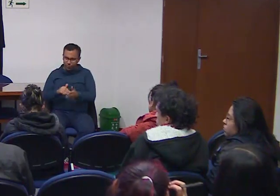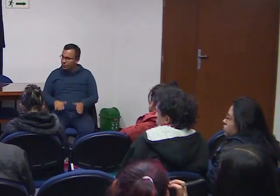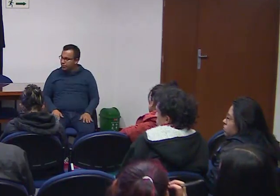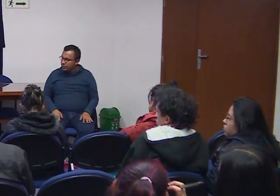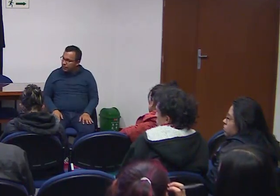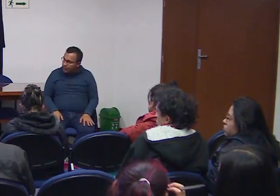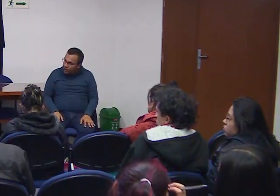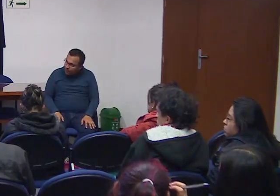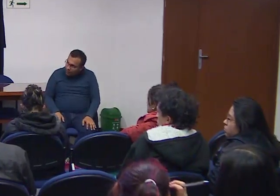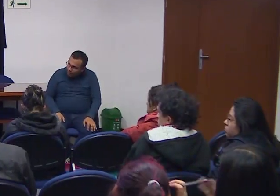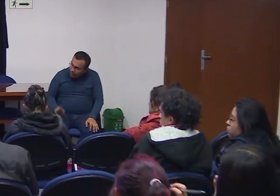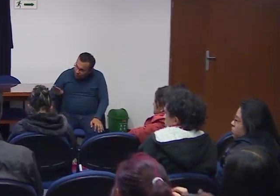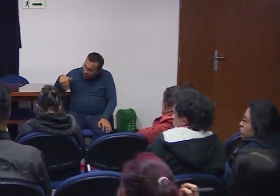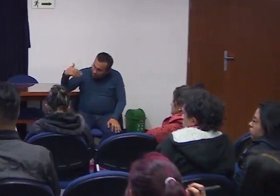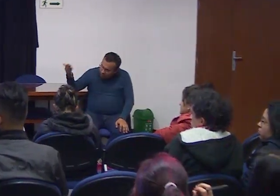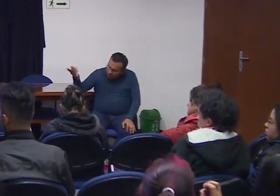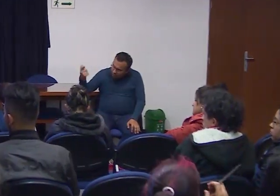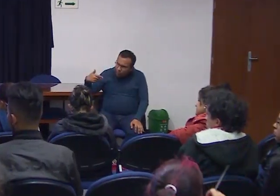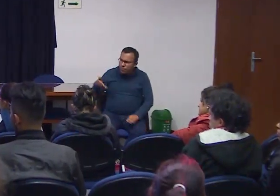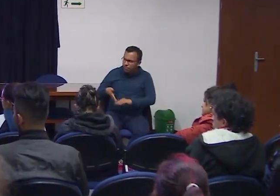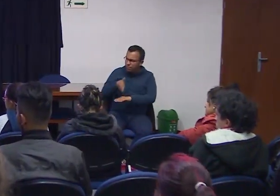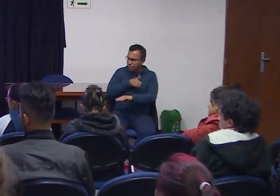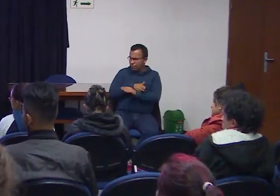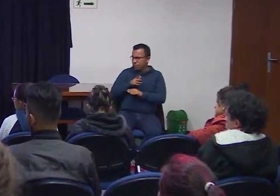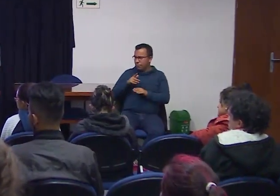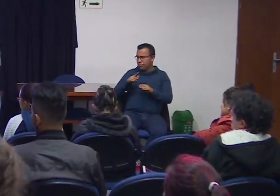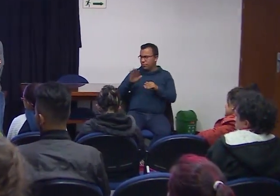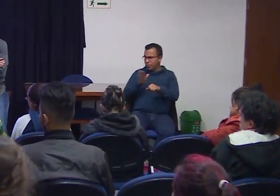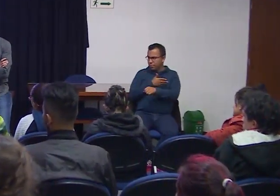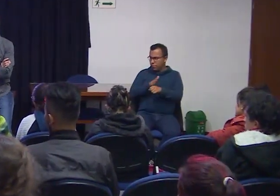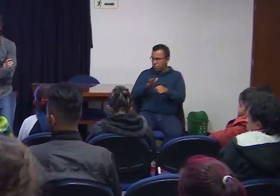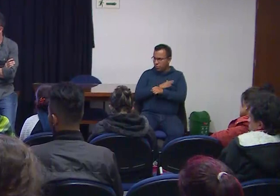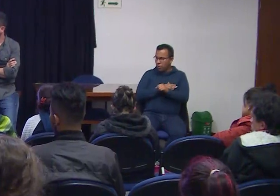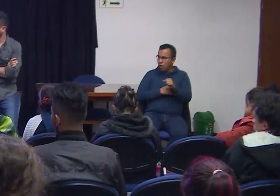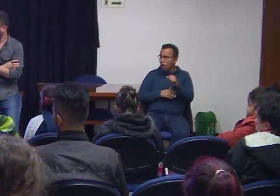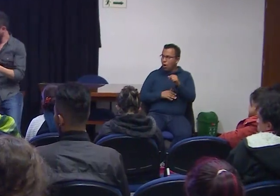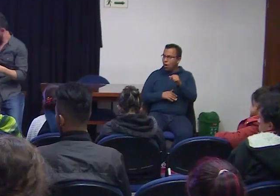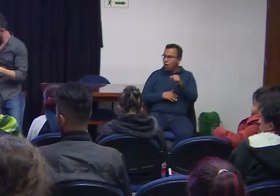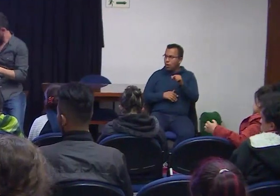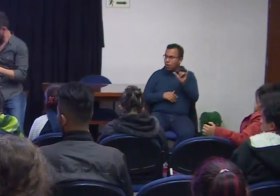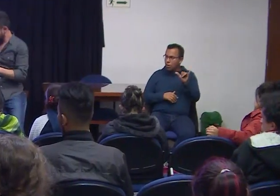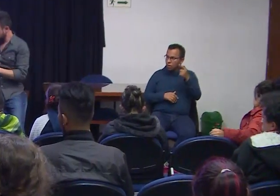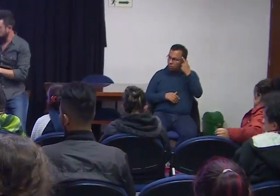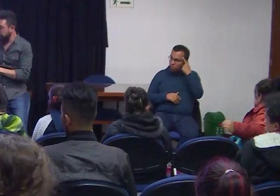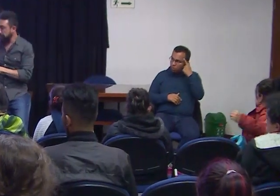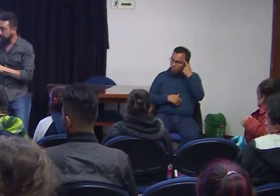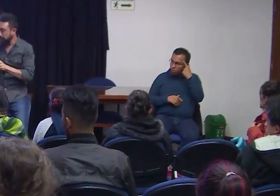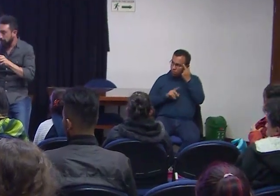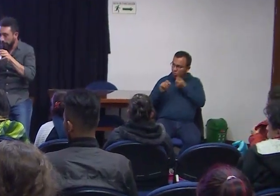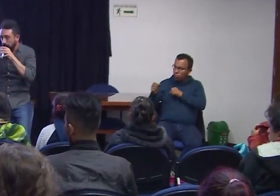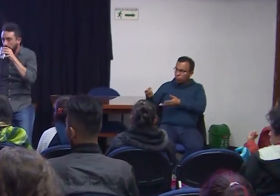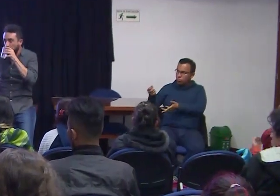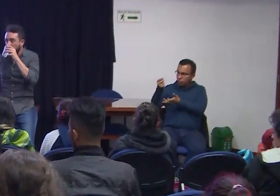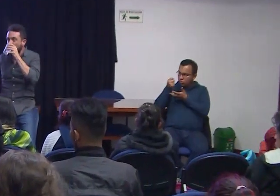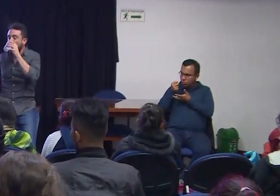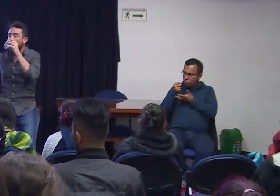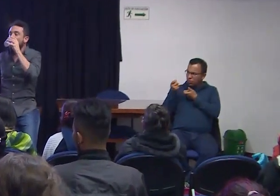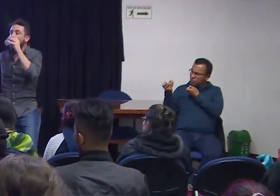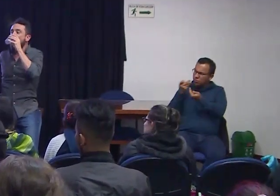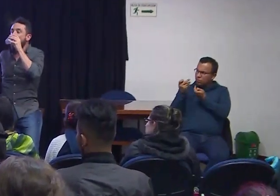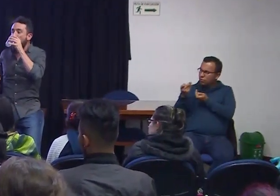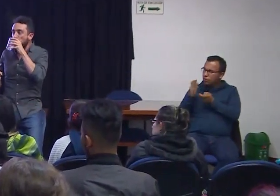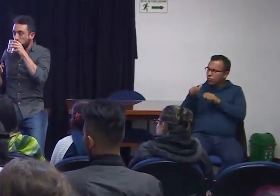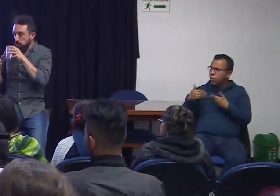Juli nos contaste al principio que musica es era patrocinada por son foundation quisiera que nos